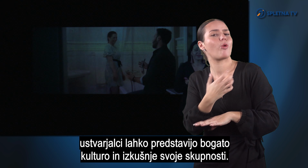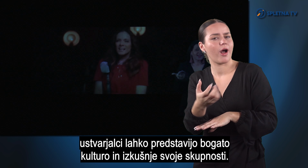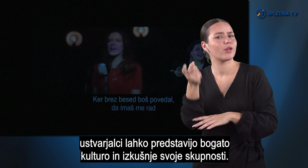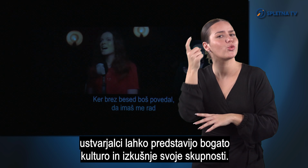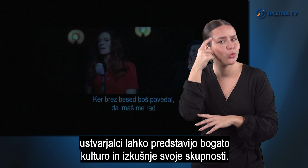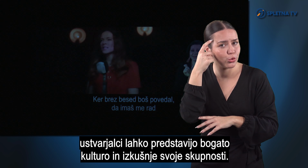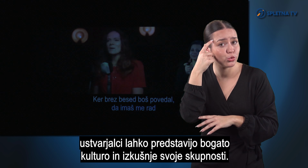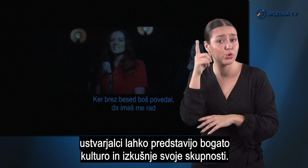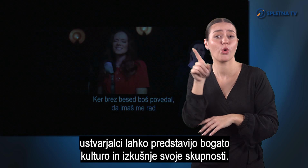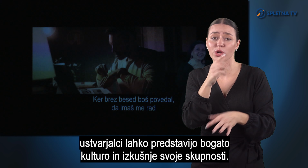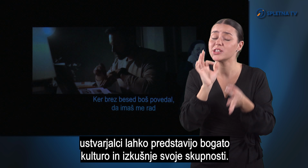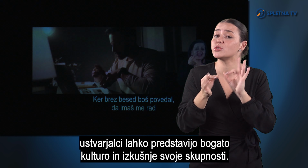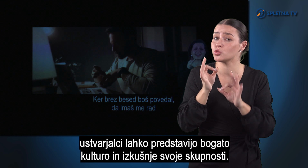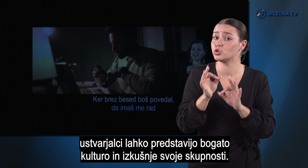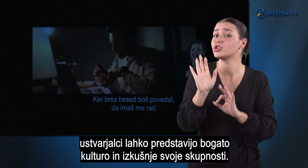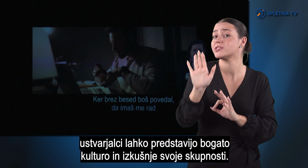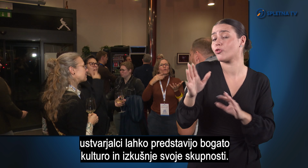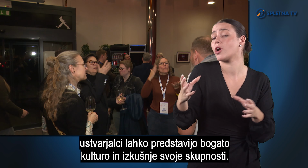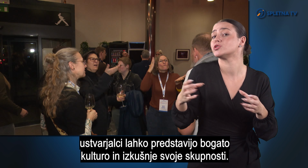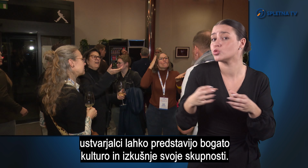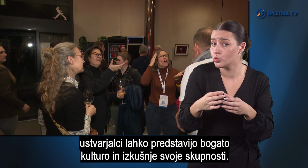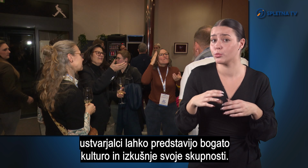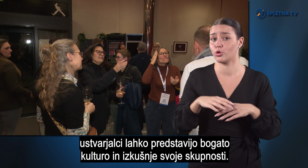in izkušnje svoje skupnosti.